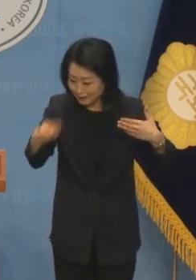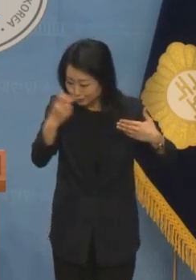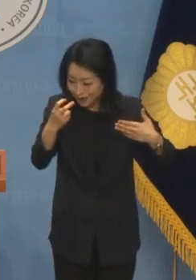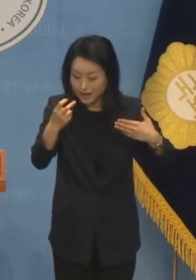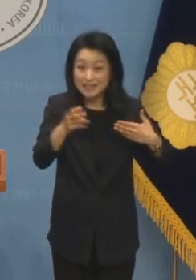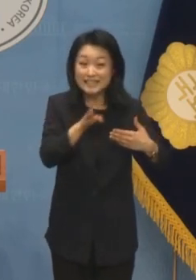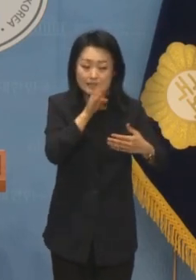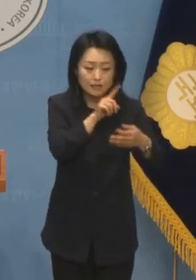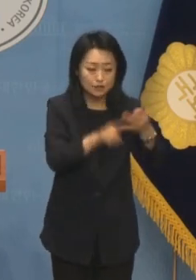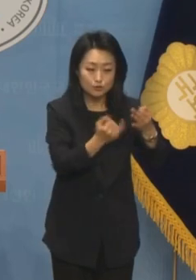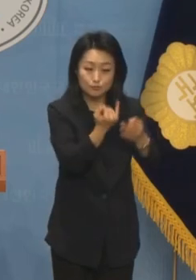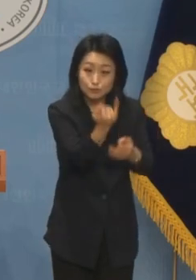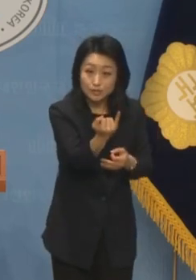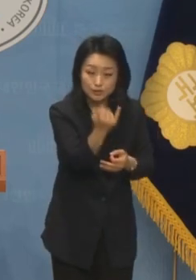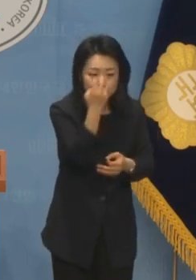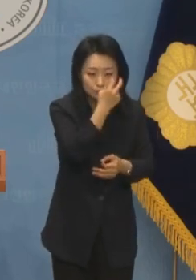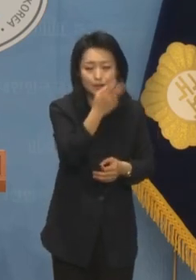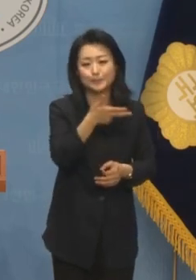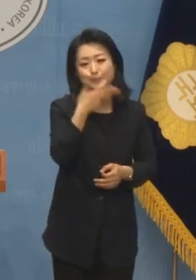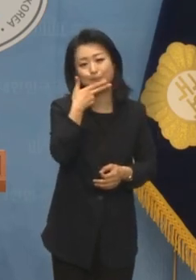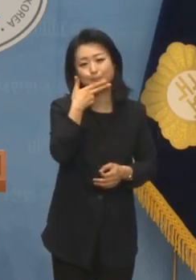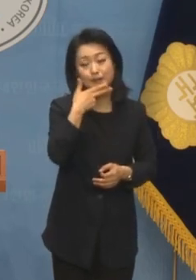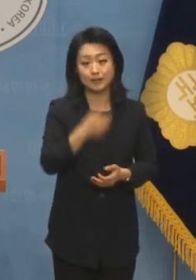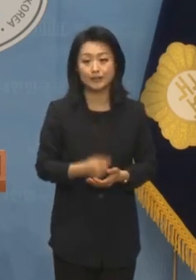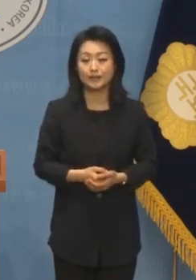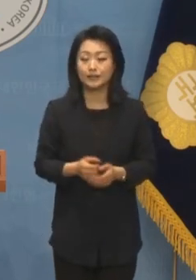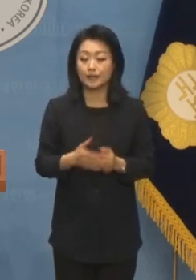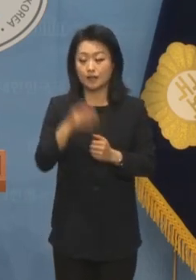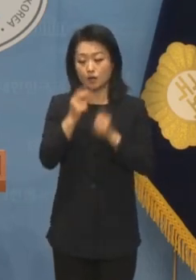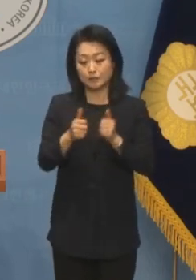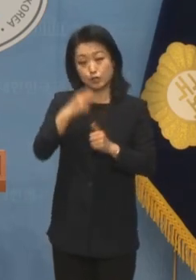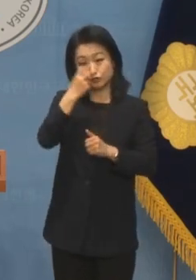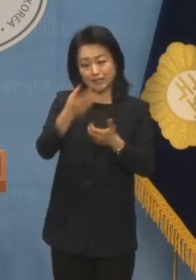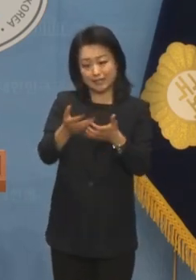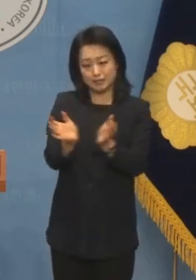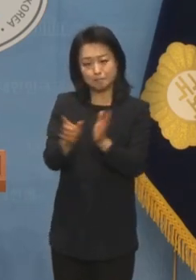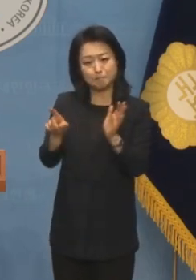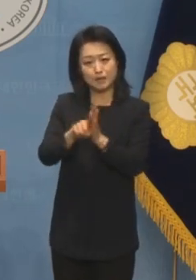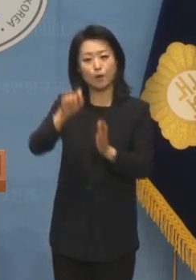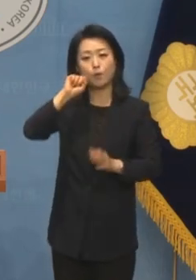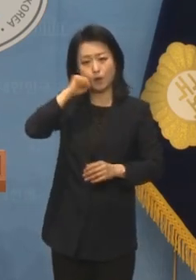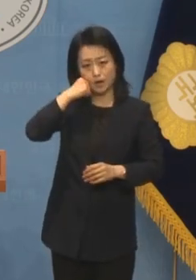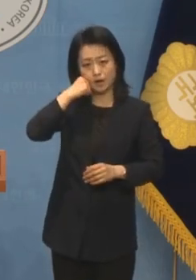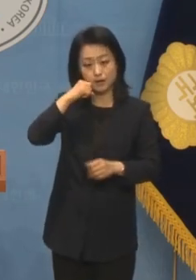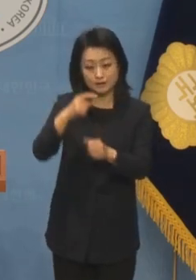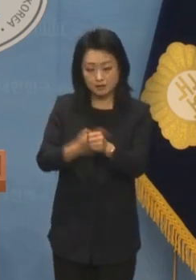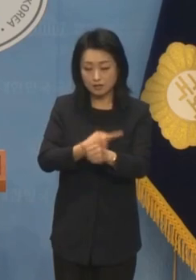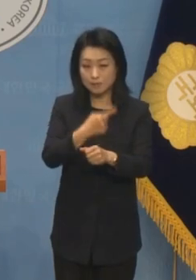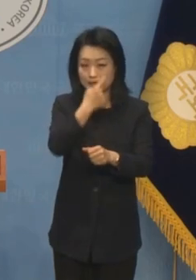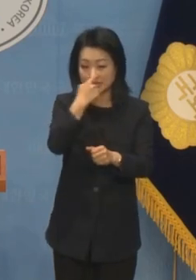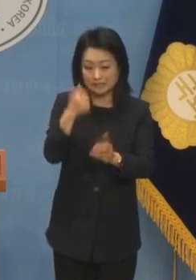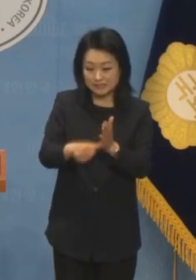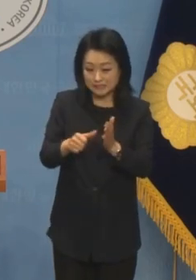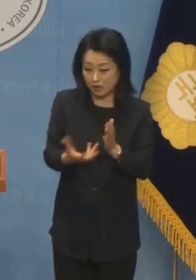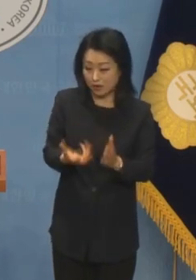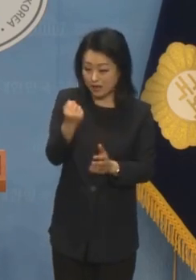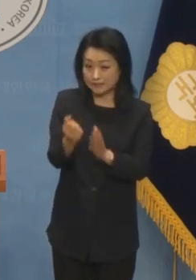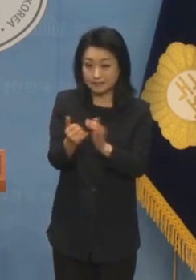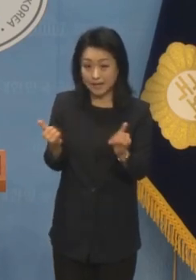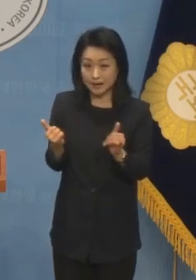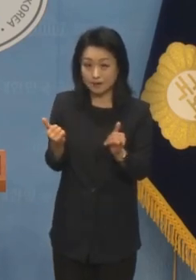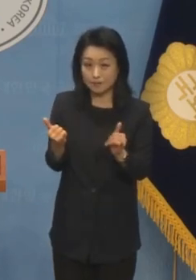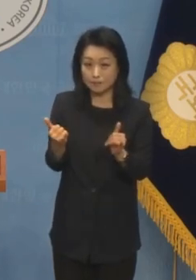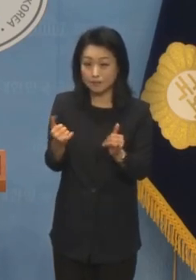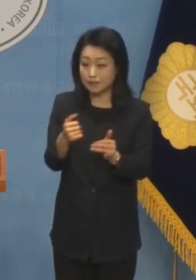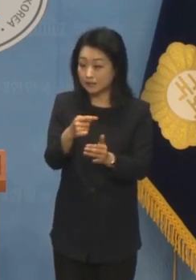여사 수사에는 김건희 여사가 없습니다. 이러니 검찰 수사팀을 믿을 수 없다며 증거 소유자가 증거 제출을